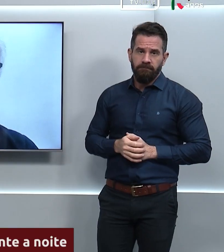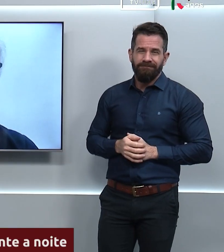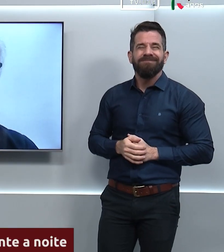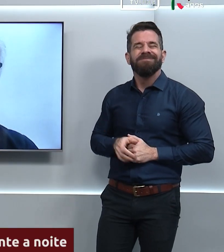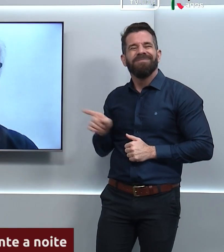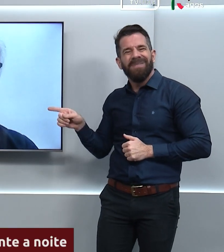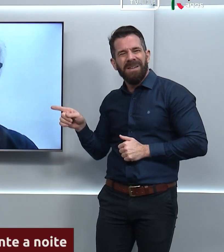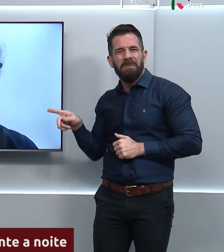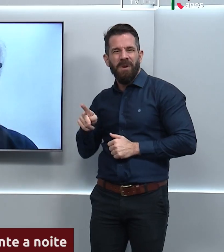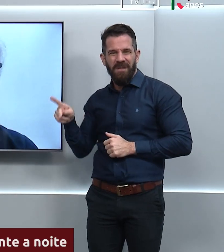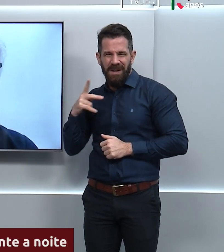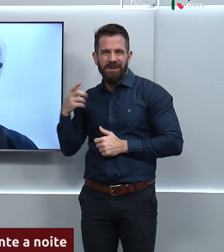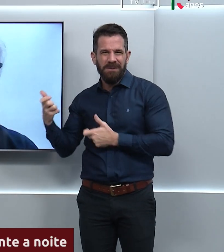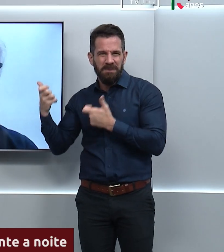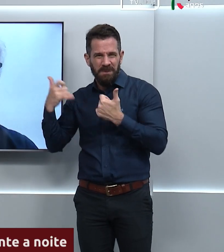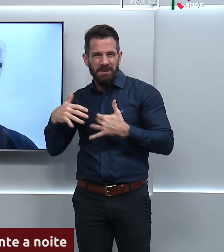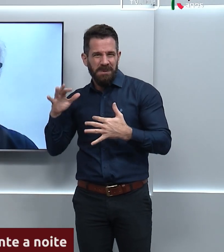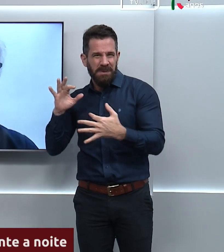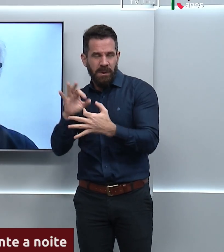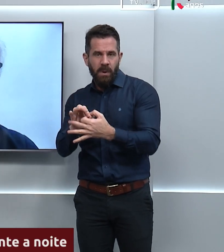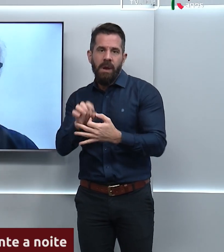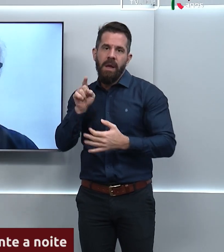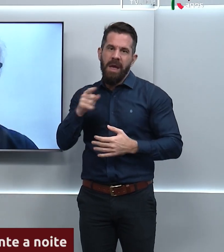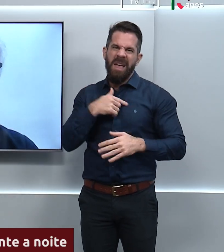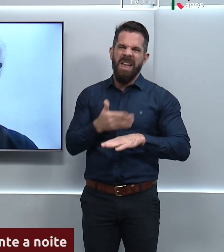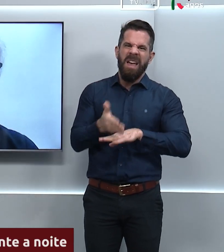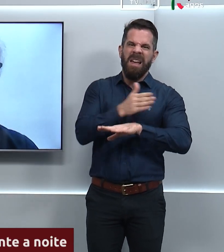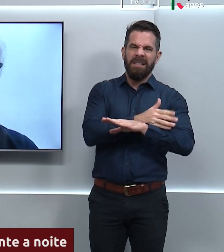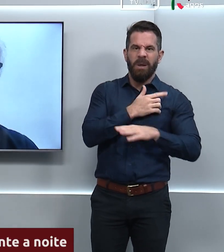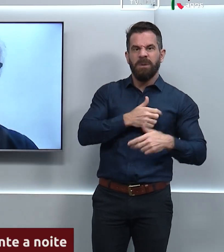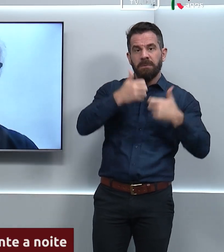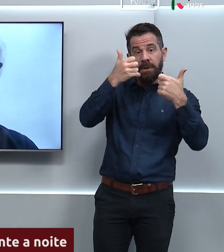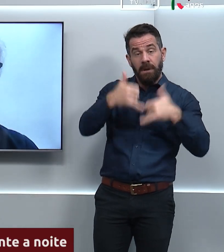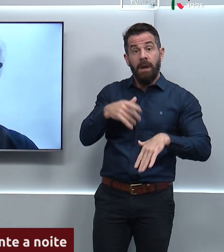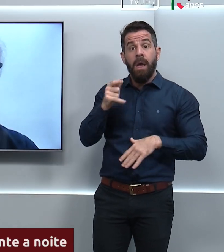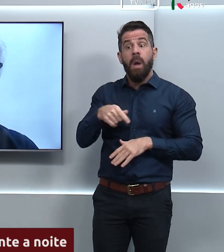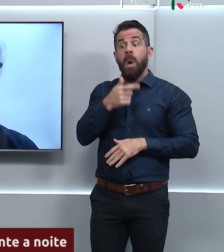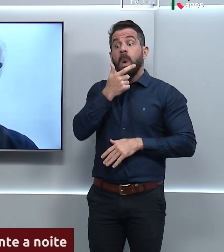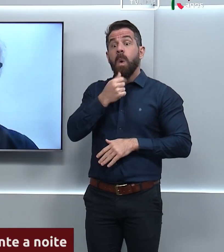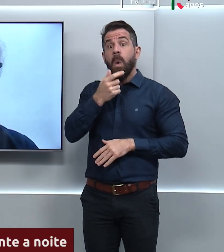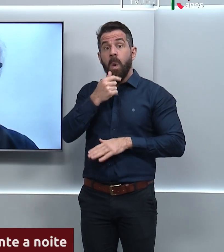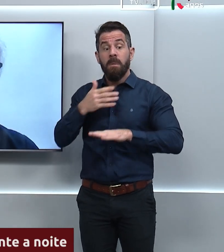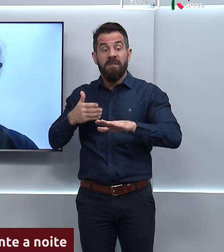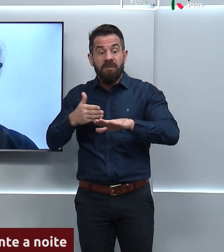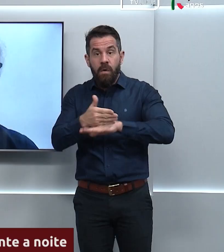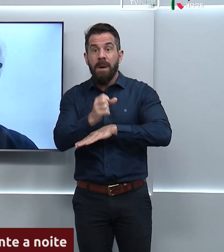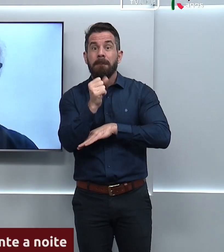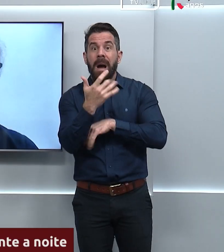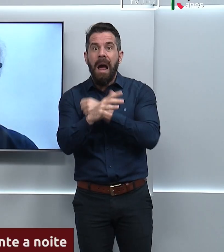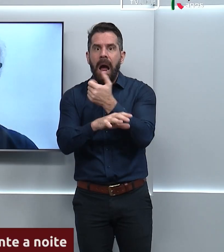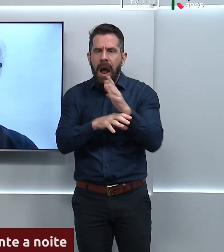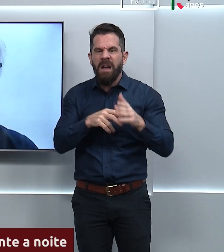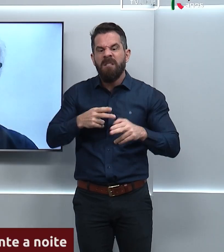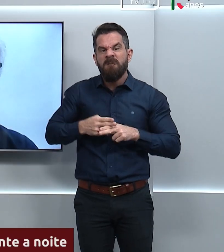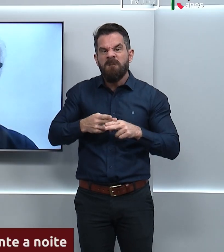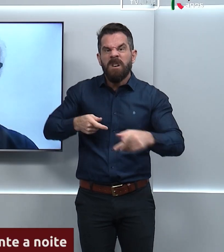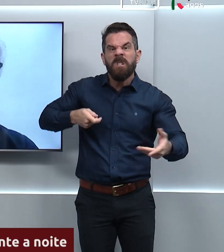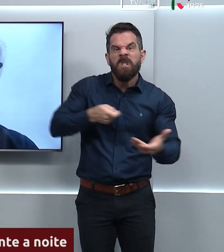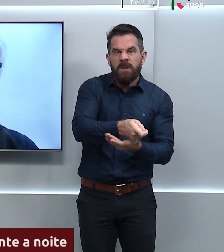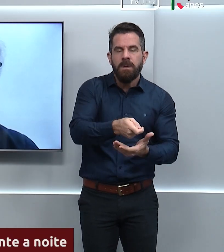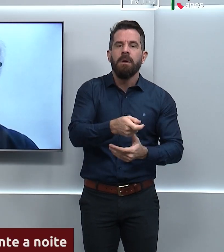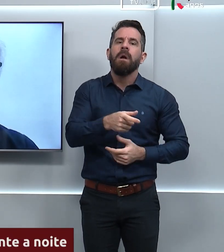gente disse no começo, em que um homem matou o outro a facadas dentro do parque. E segundo as investigações da polícia, esse crime teria